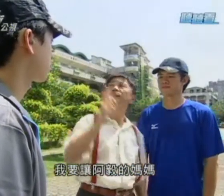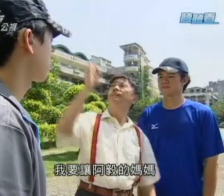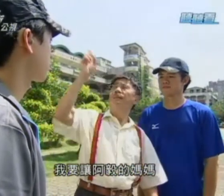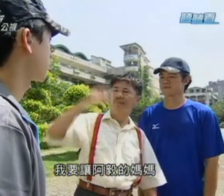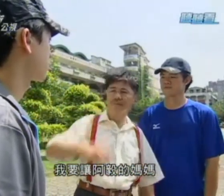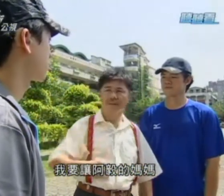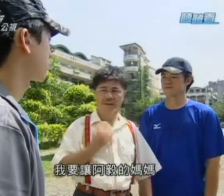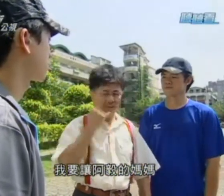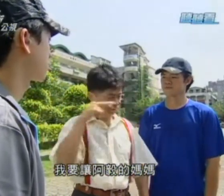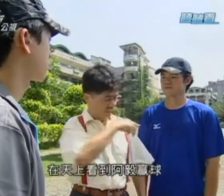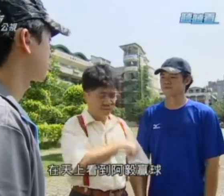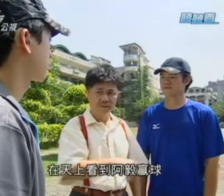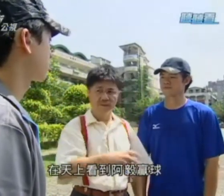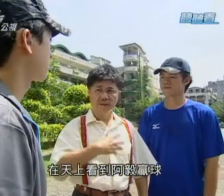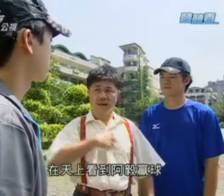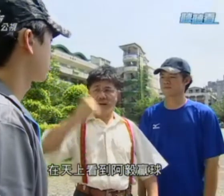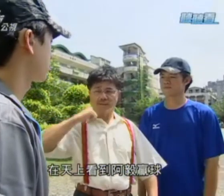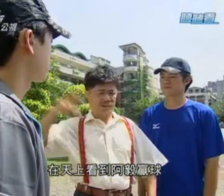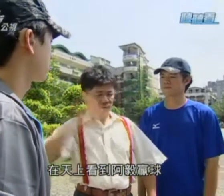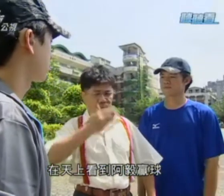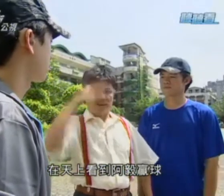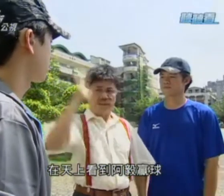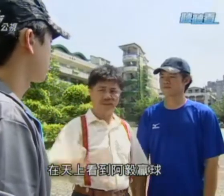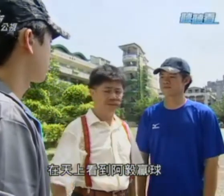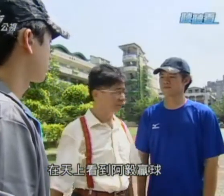妈妈在天上看到阿义赢球。